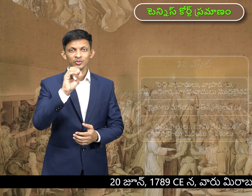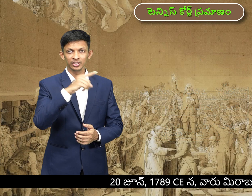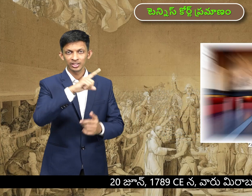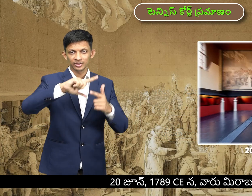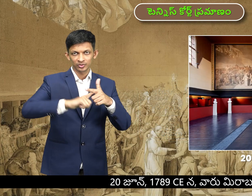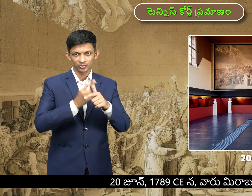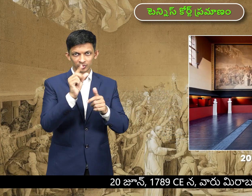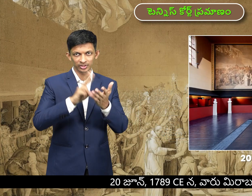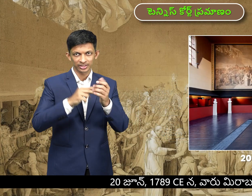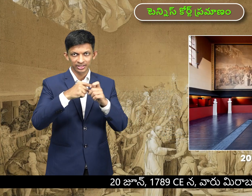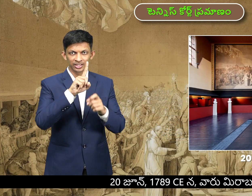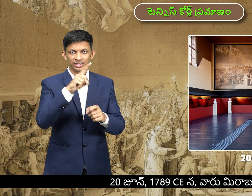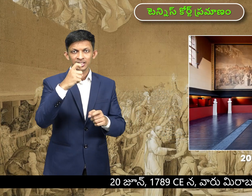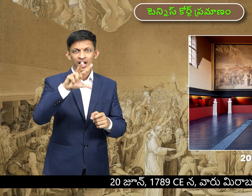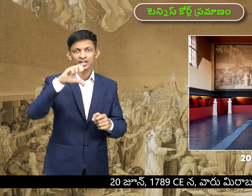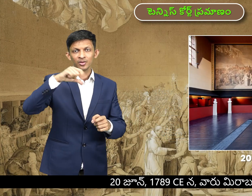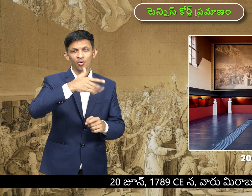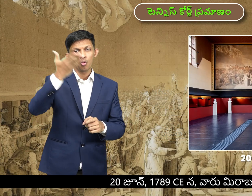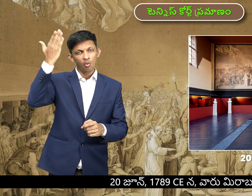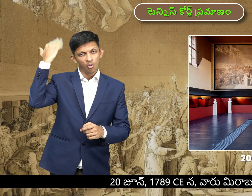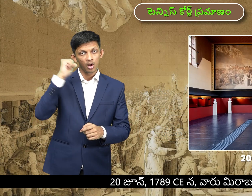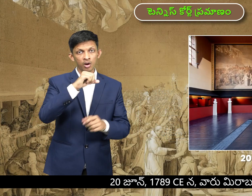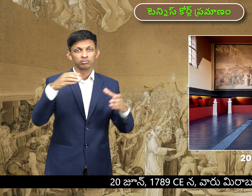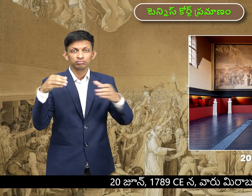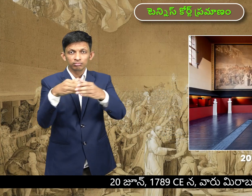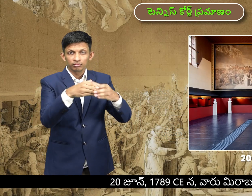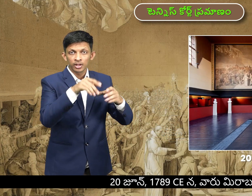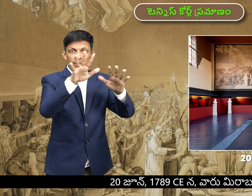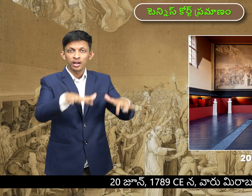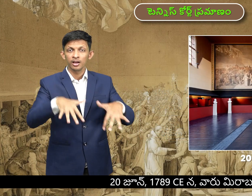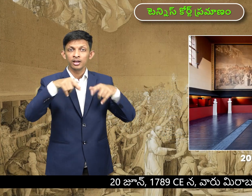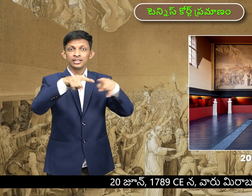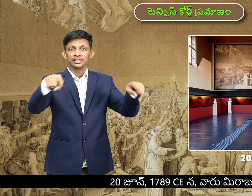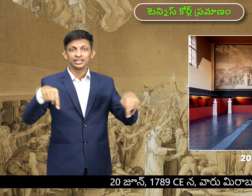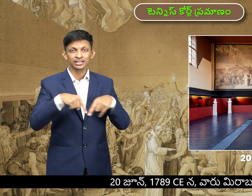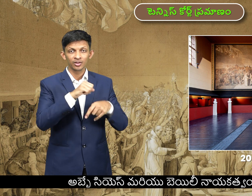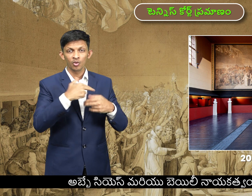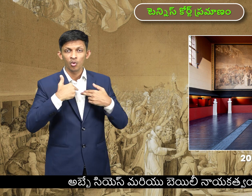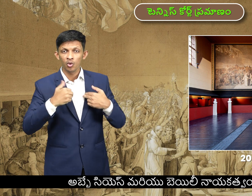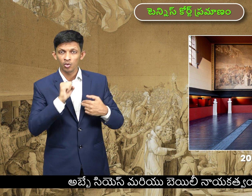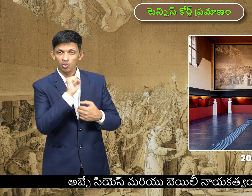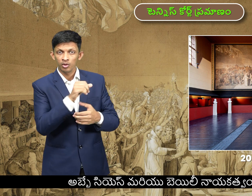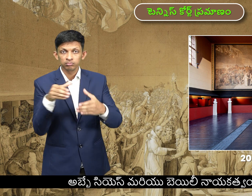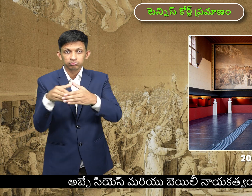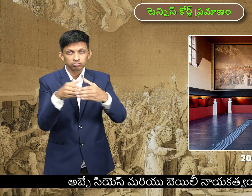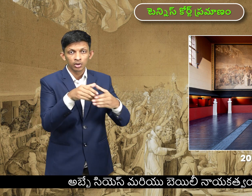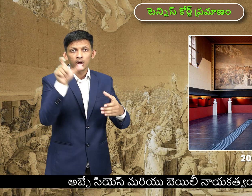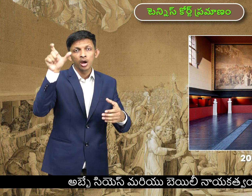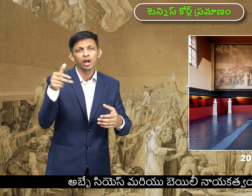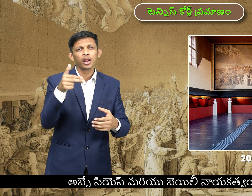20 జూన్ 1789 సీయిన వారు మీరాబ్యూ, అబేసియస్ మరియు బెయిలీ